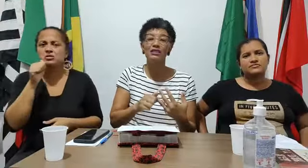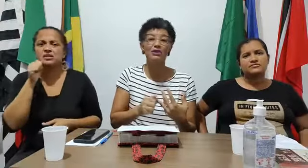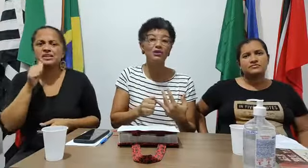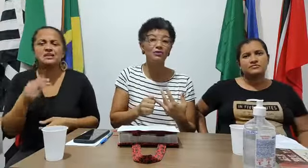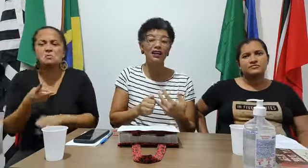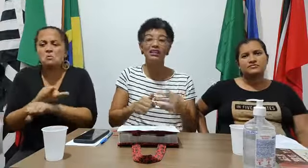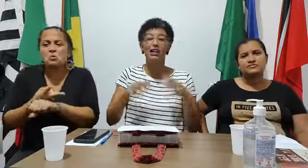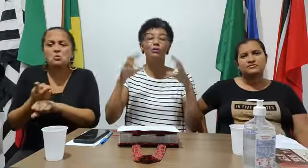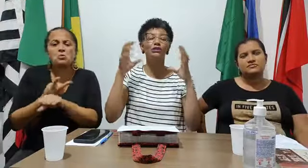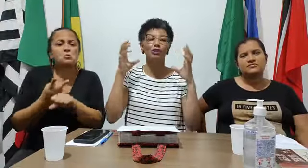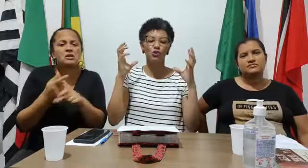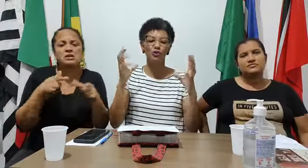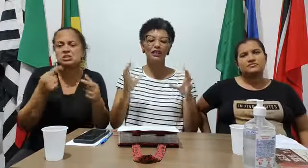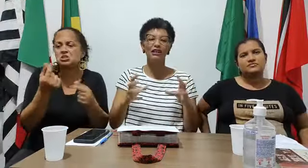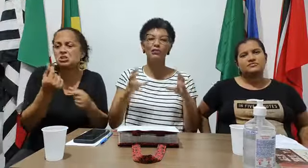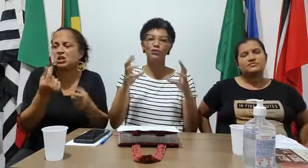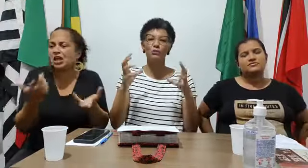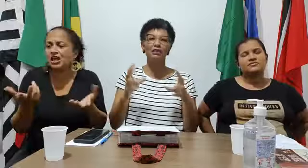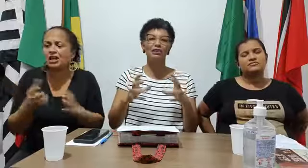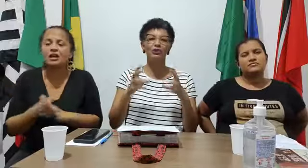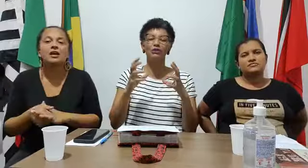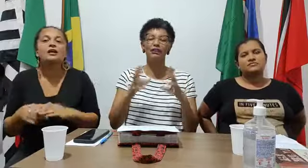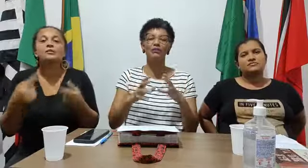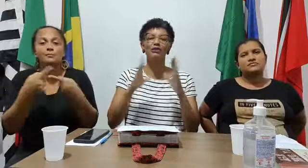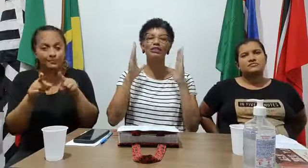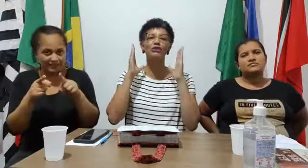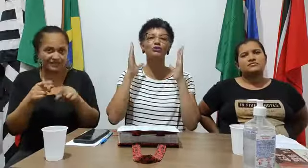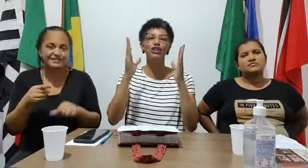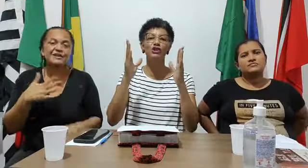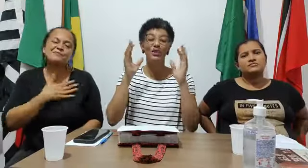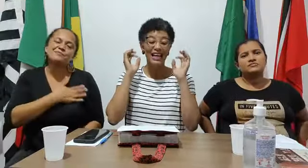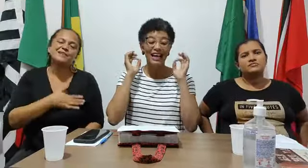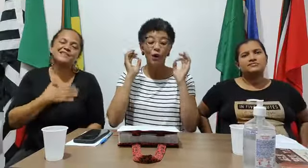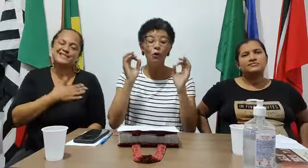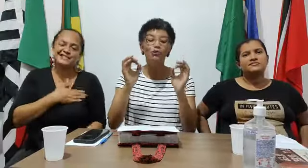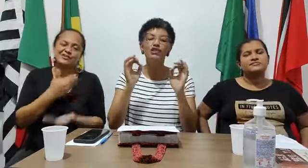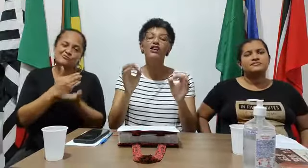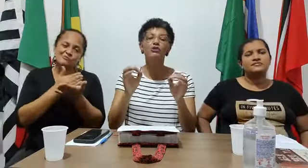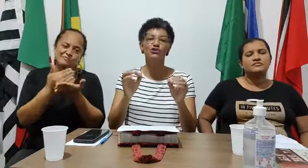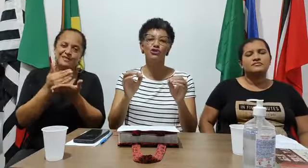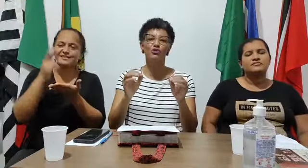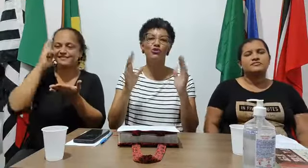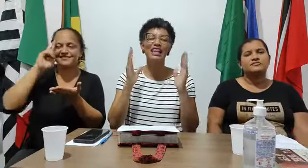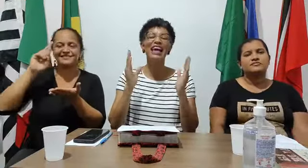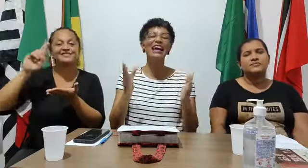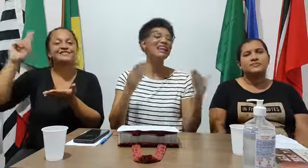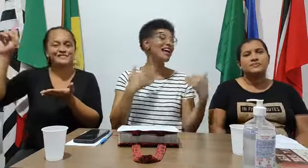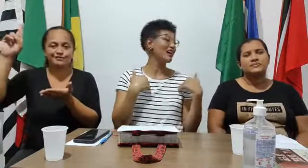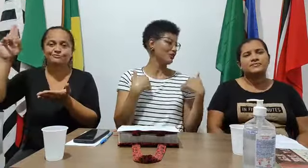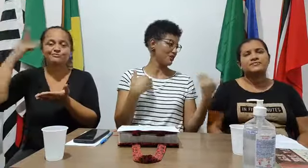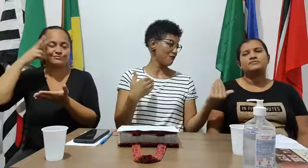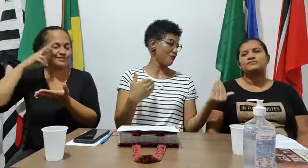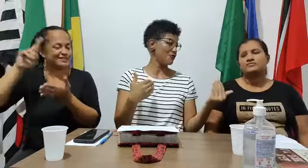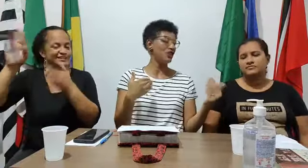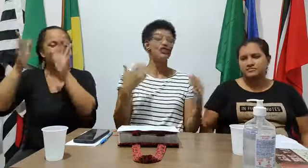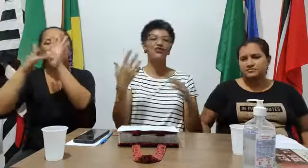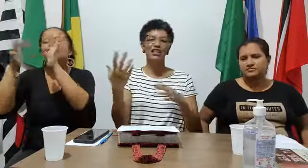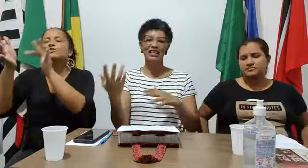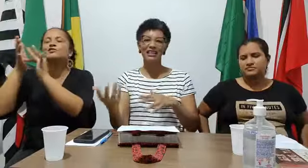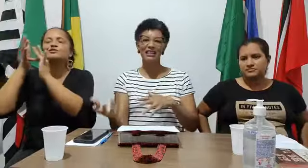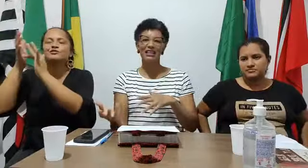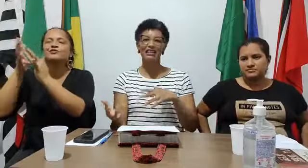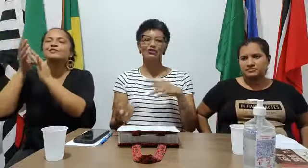nos passeios que fazem, quando a sua alegria, o seu prazer, o seu contentamento está no Senhor. O Senhor Jesus, Ele é a nossa fonte